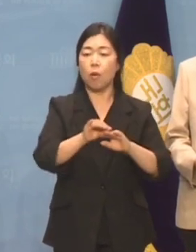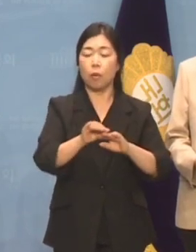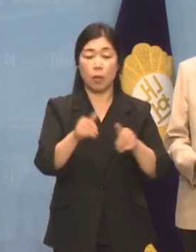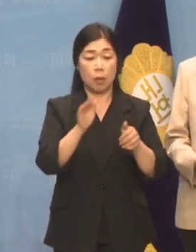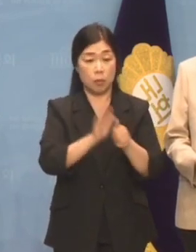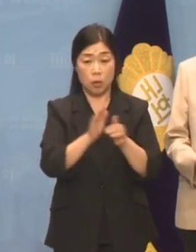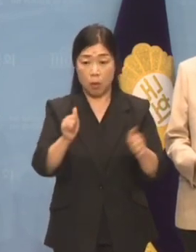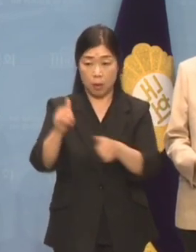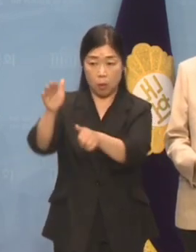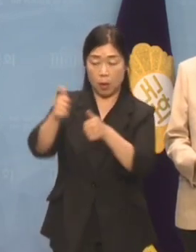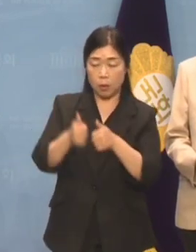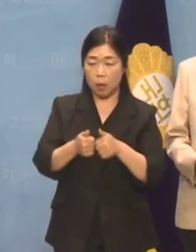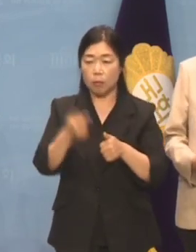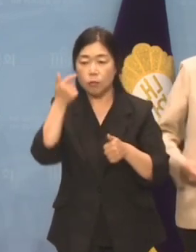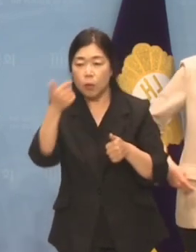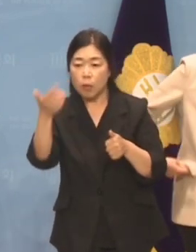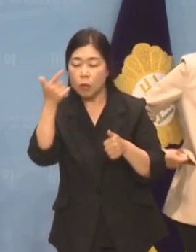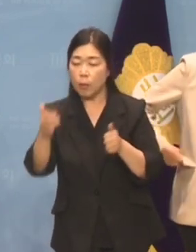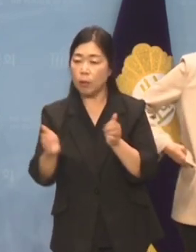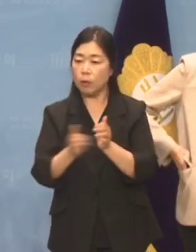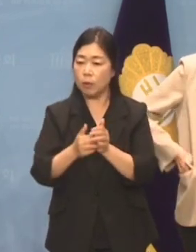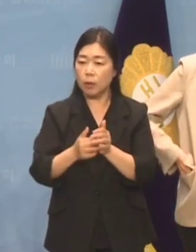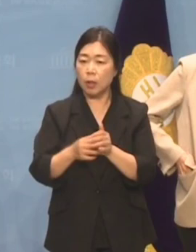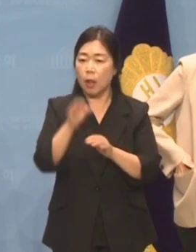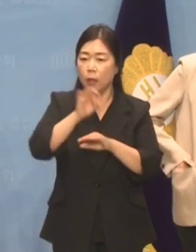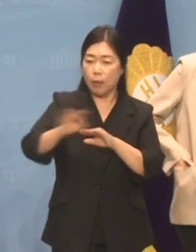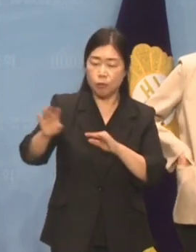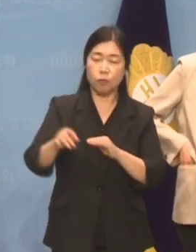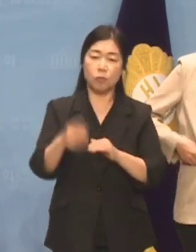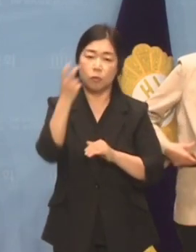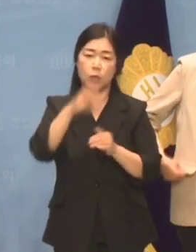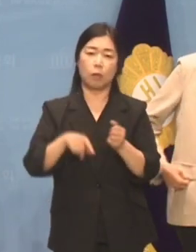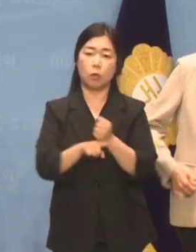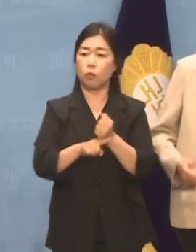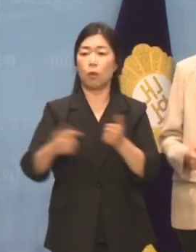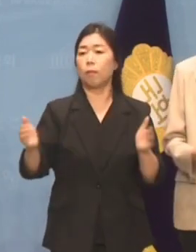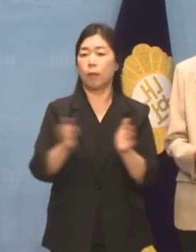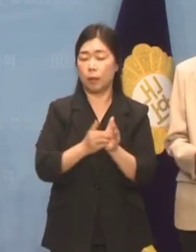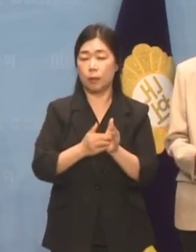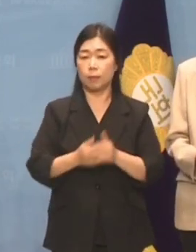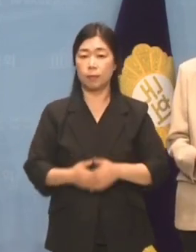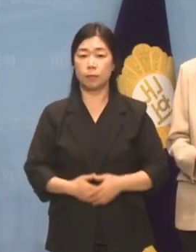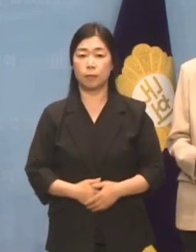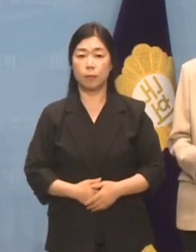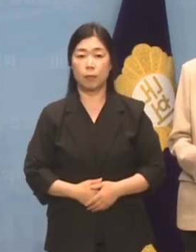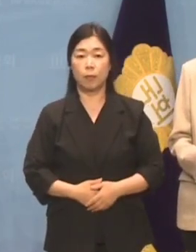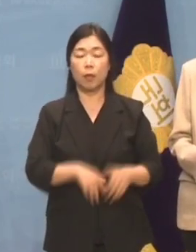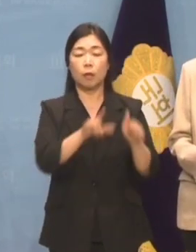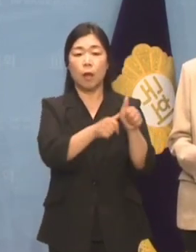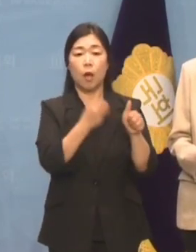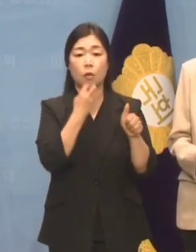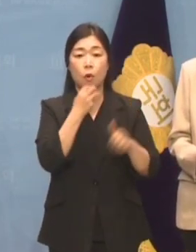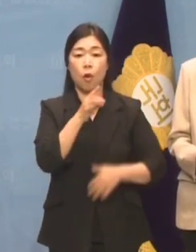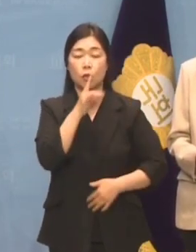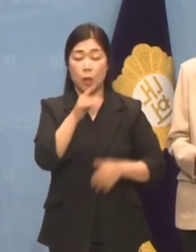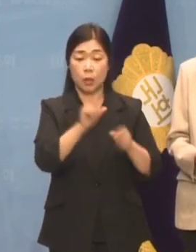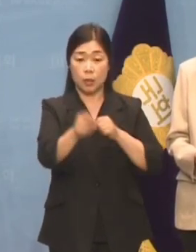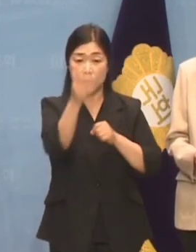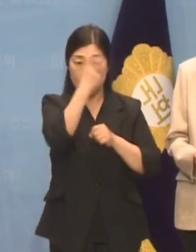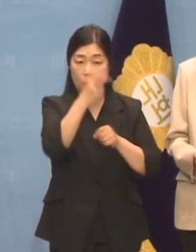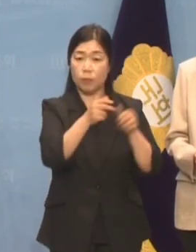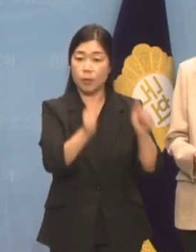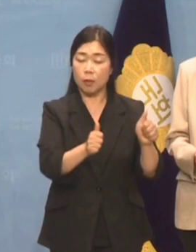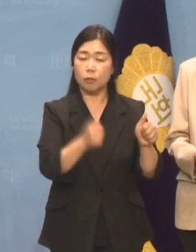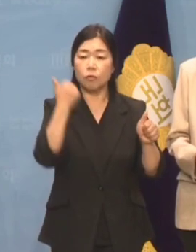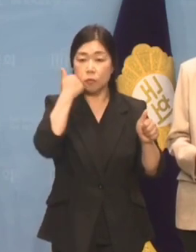참고인 조사하는 선에서 꼬리 자르기 수사를 했습니다. 당시 서울중앙지검장은 윤석열